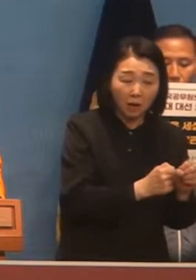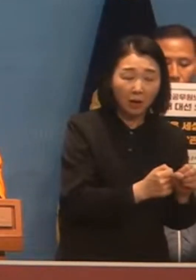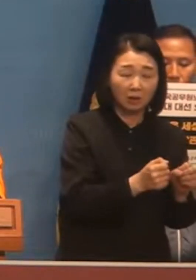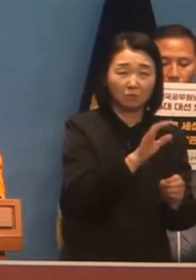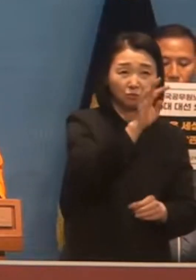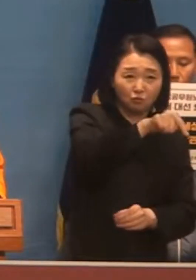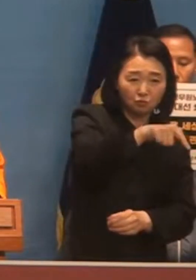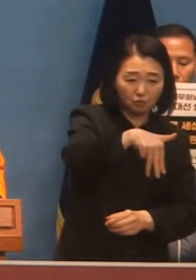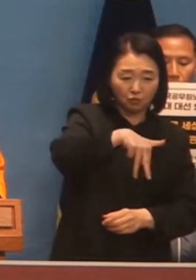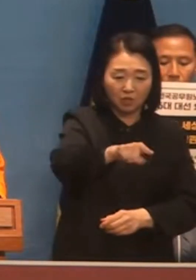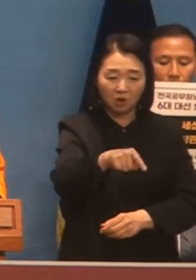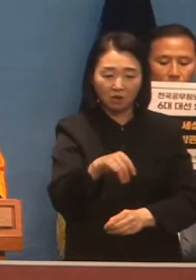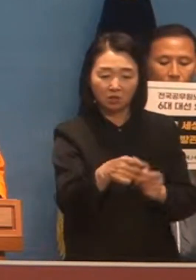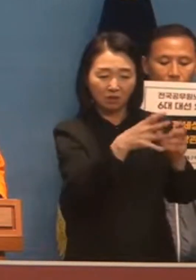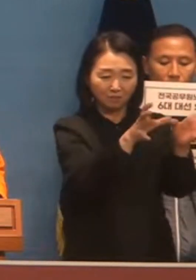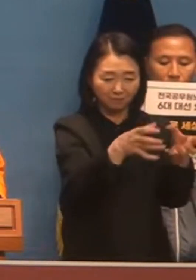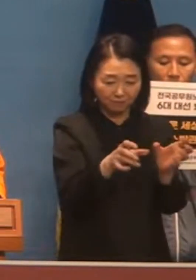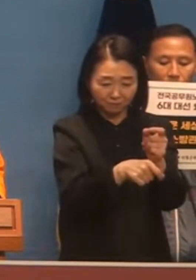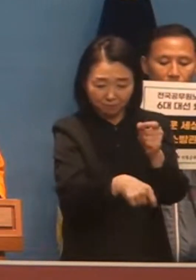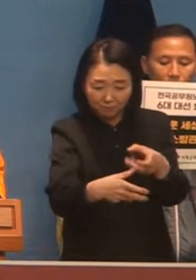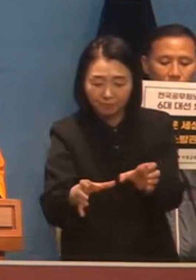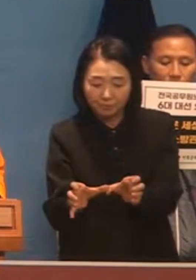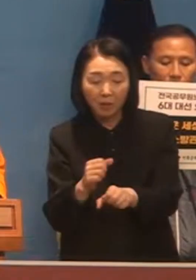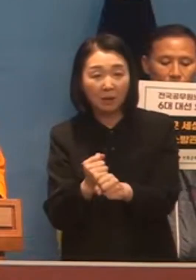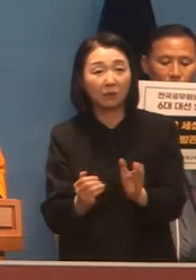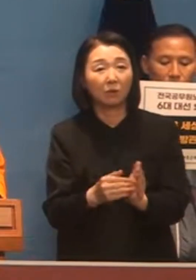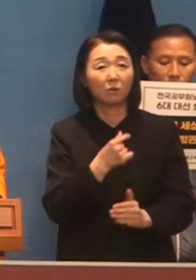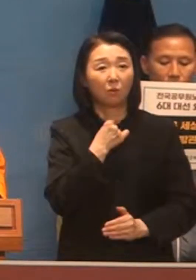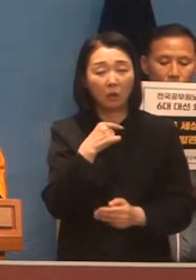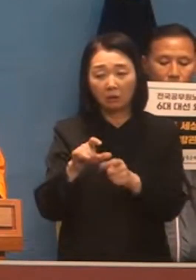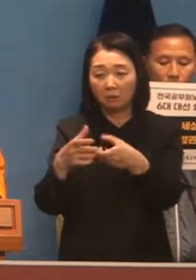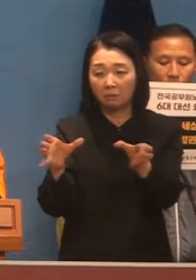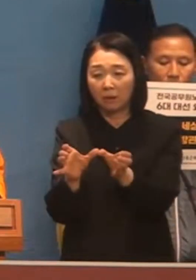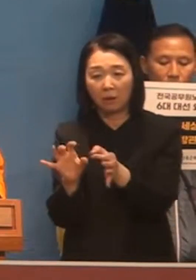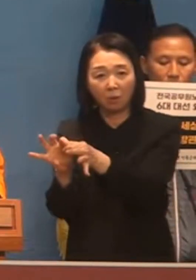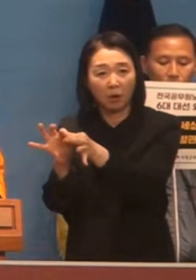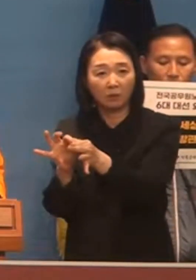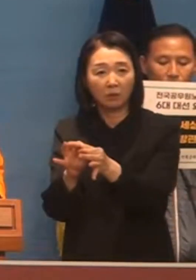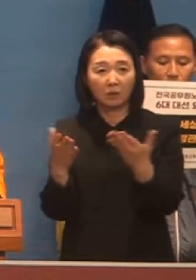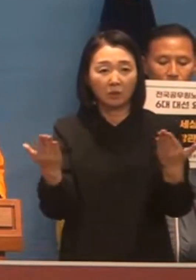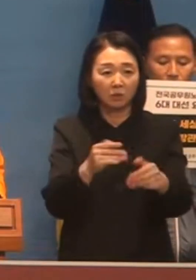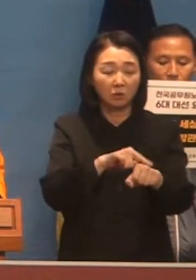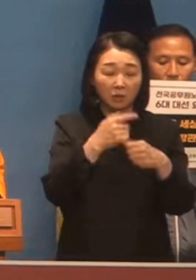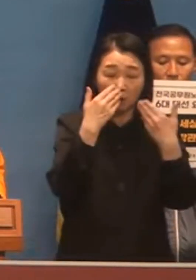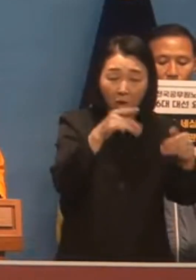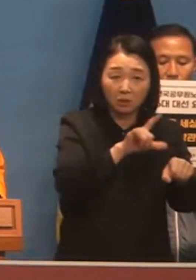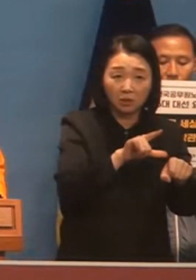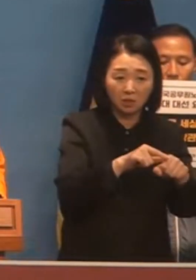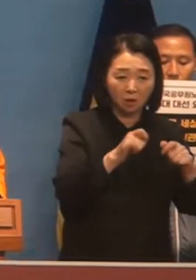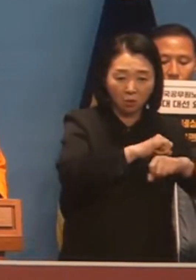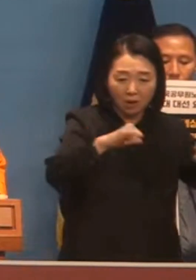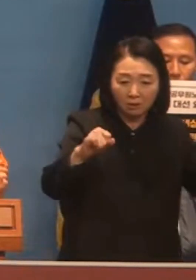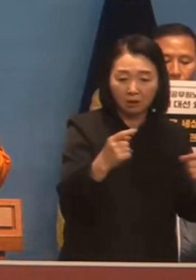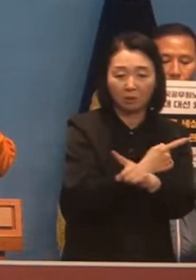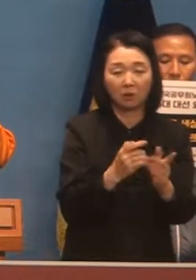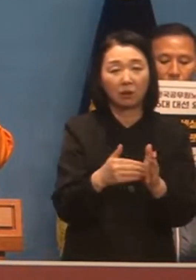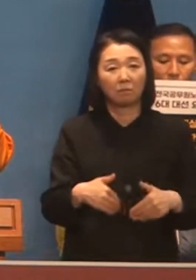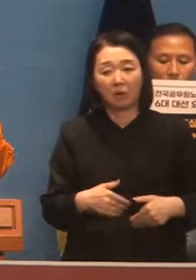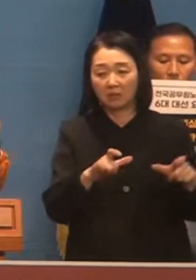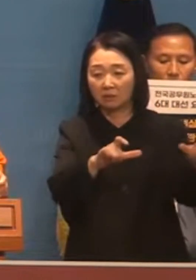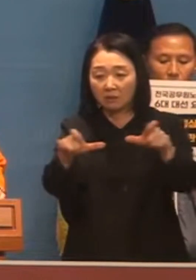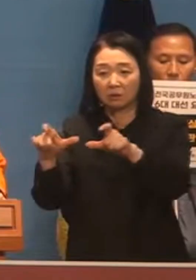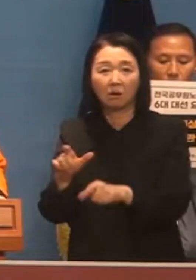부처청으로 개편하고 지자체와 기관교섭을 보장하며 근로시간 면제 제도를 광역 단위로 전환하여 각